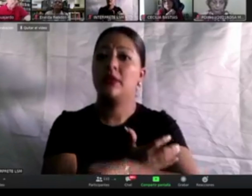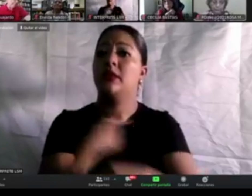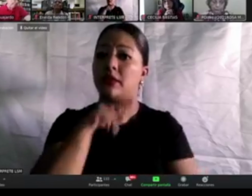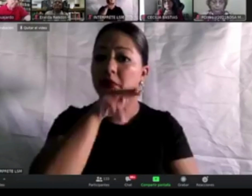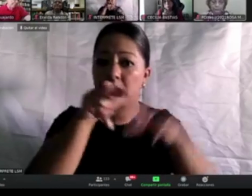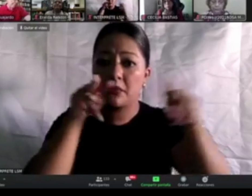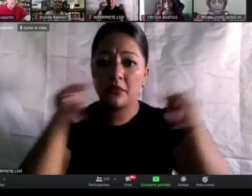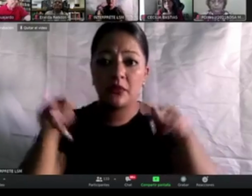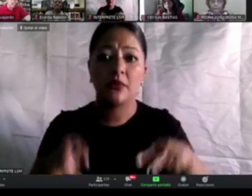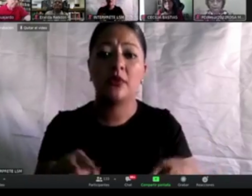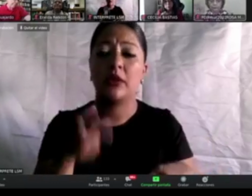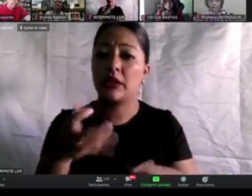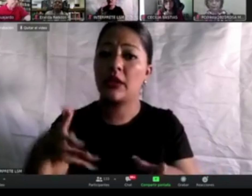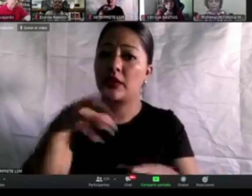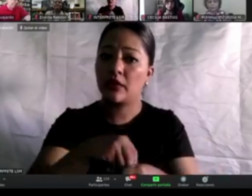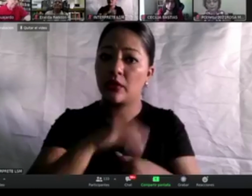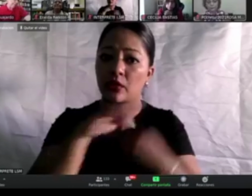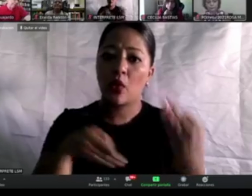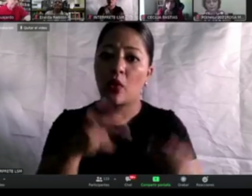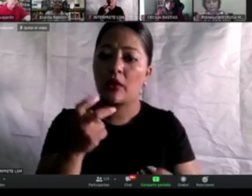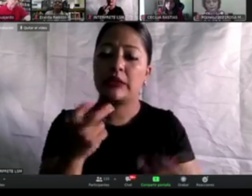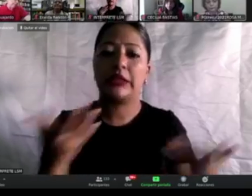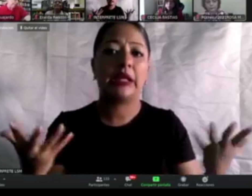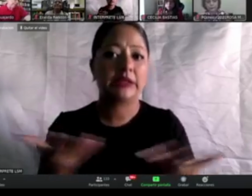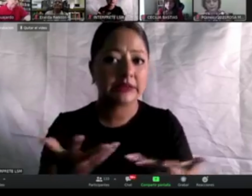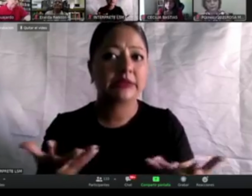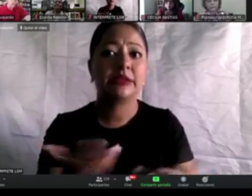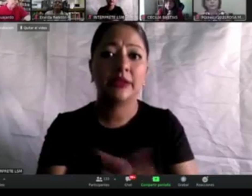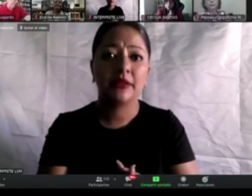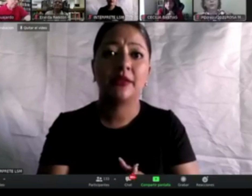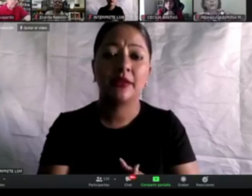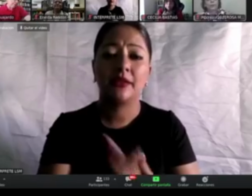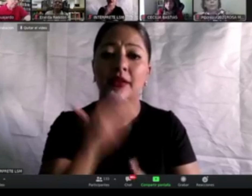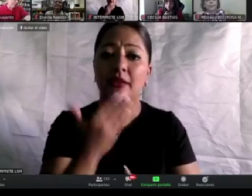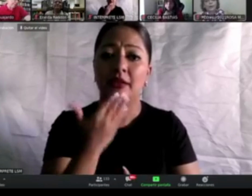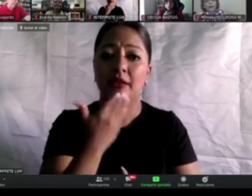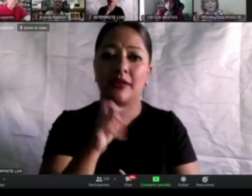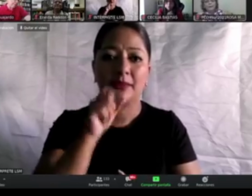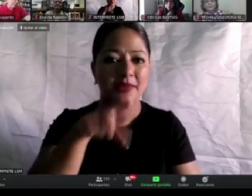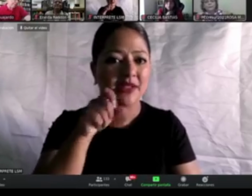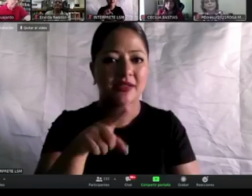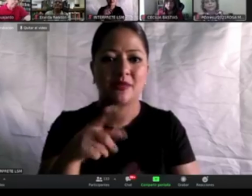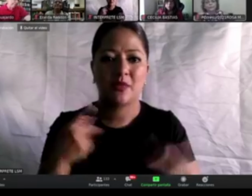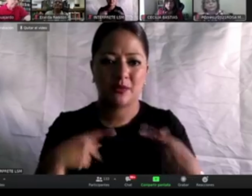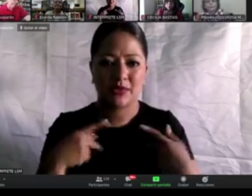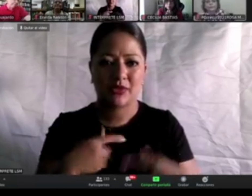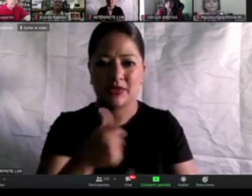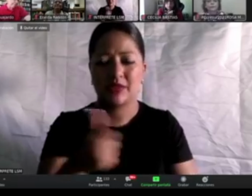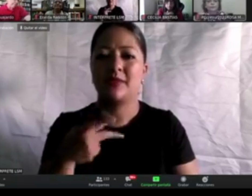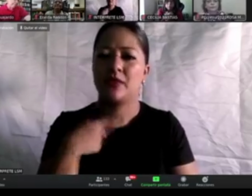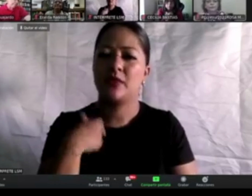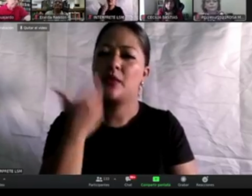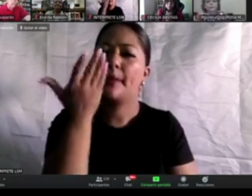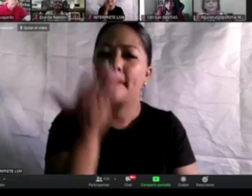veo toda esta inclusión que ellos están haciendo por su misma pie por su misma persona